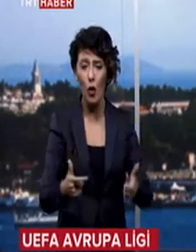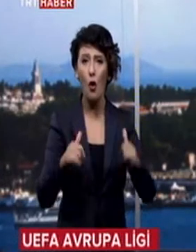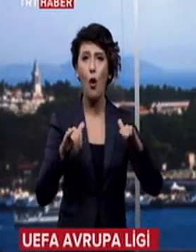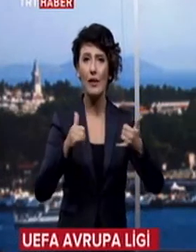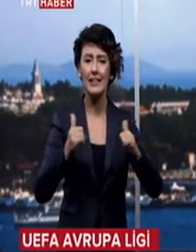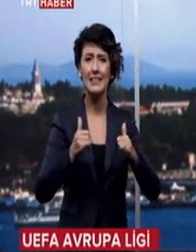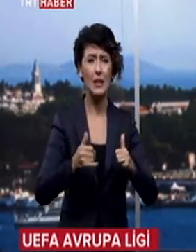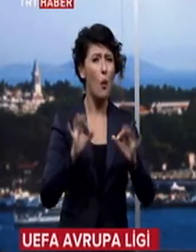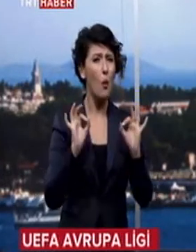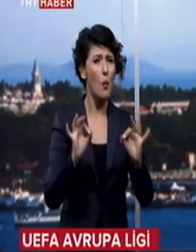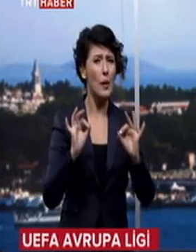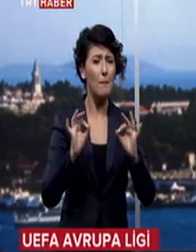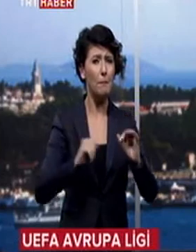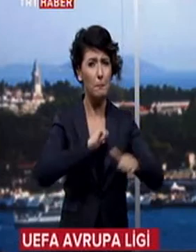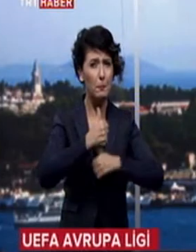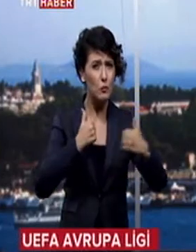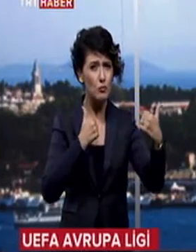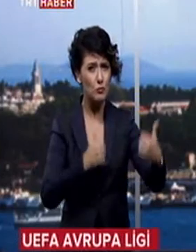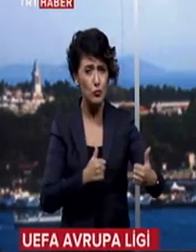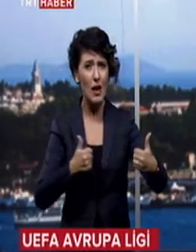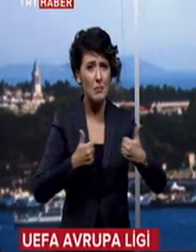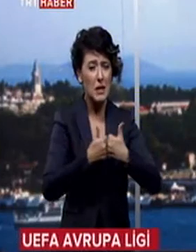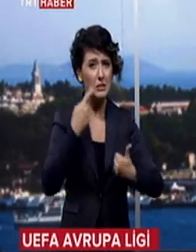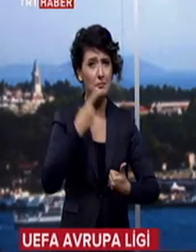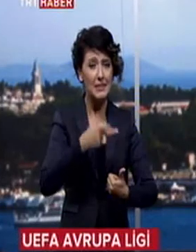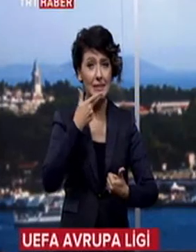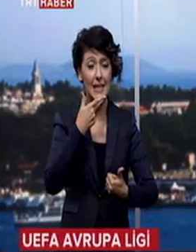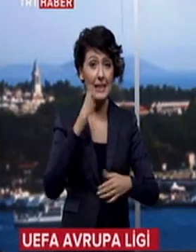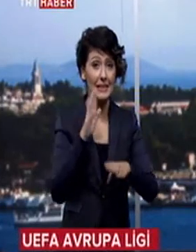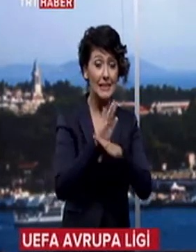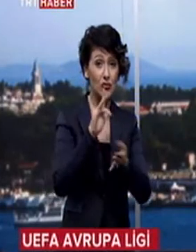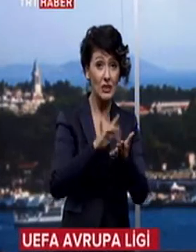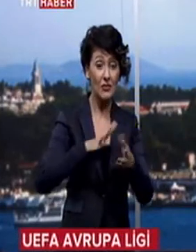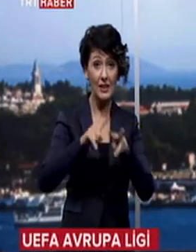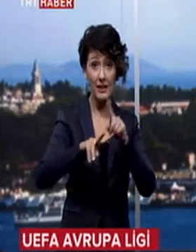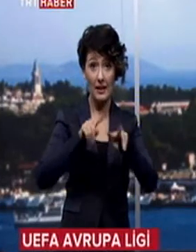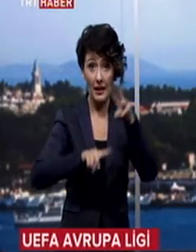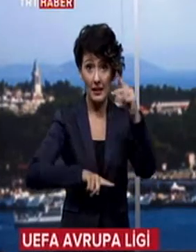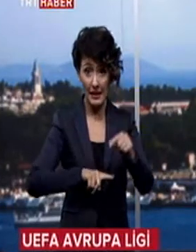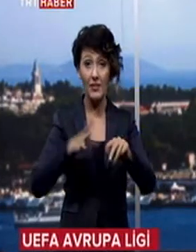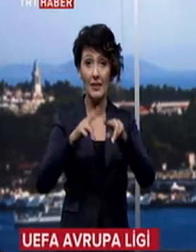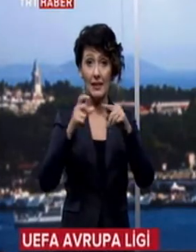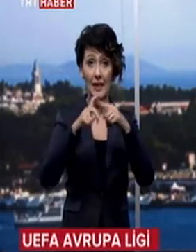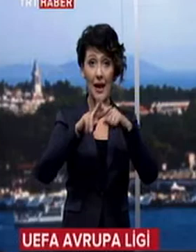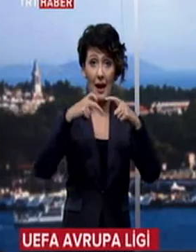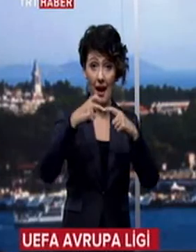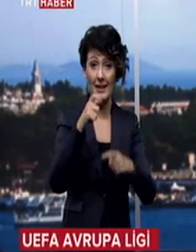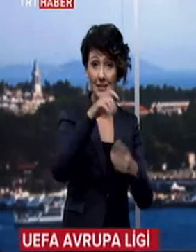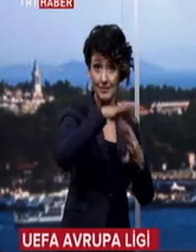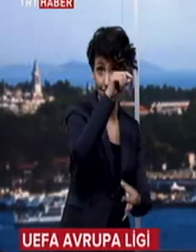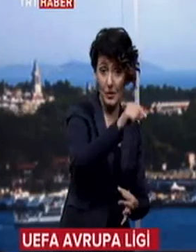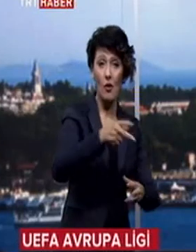Kadıköy'de oynanacak kritik mücadelede sarı kart cezalısı Nani ve Simon